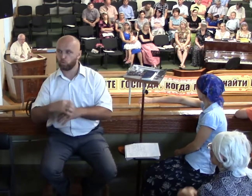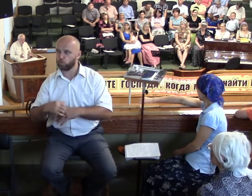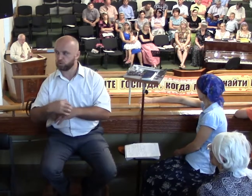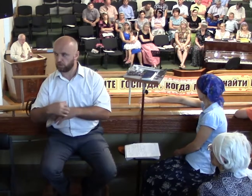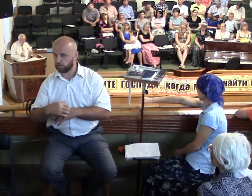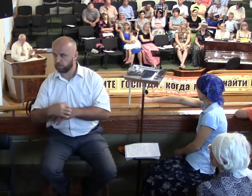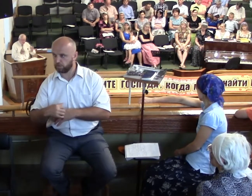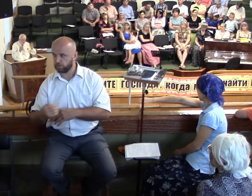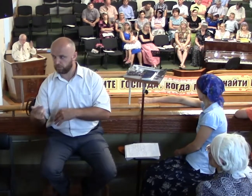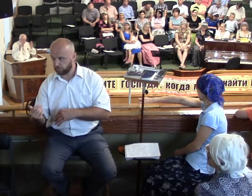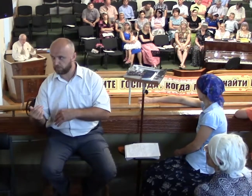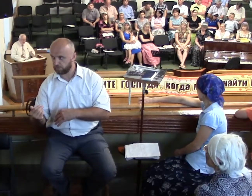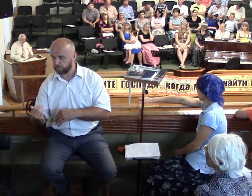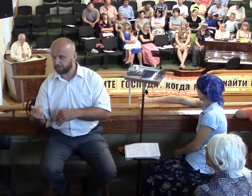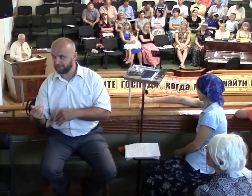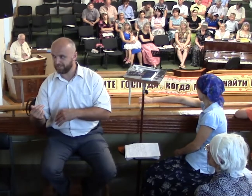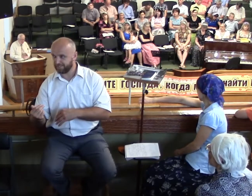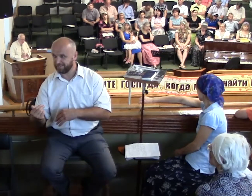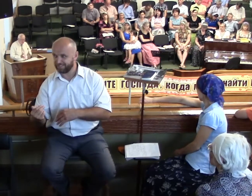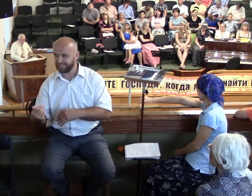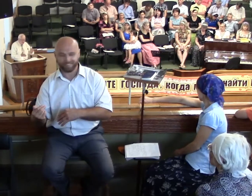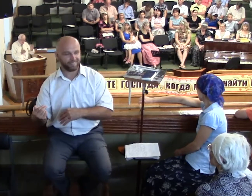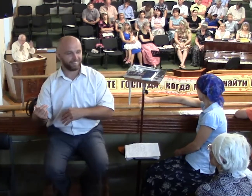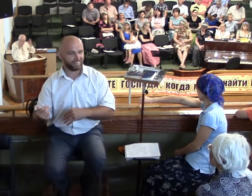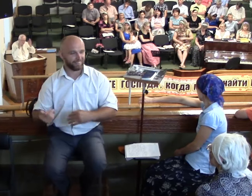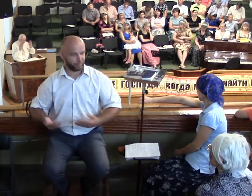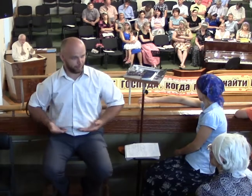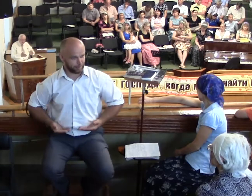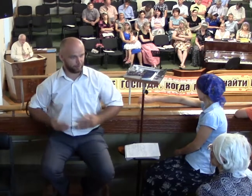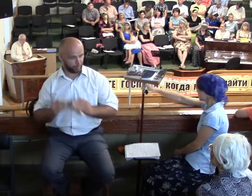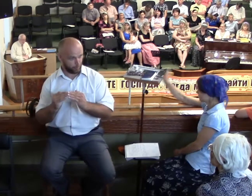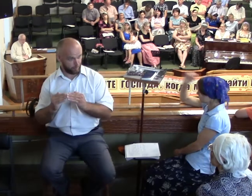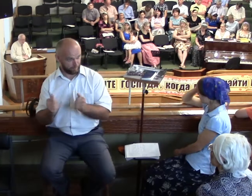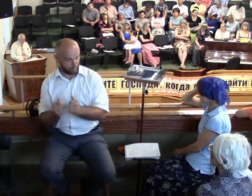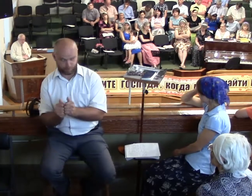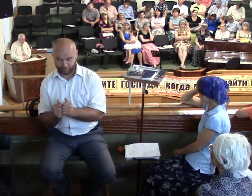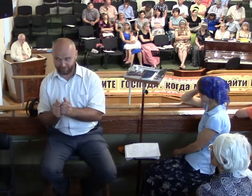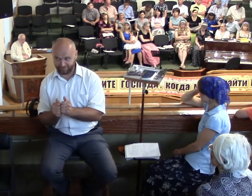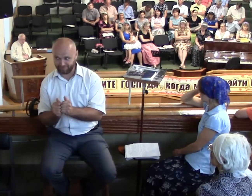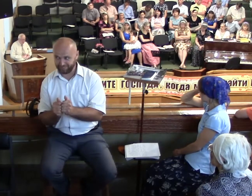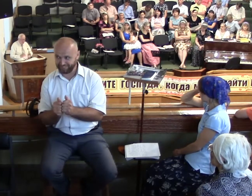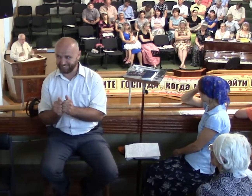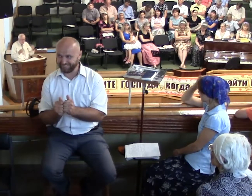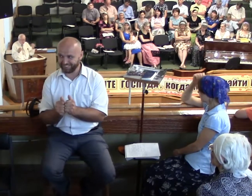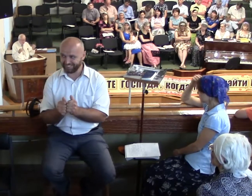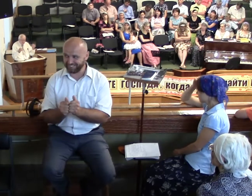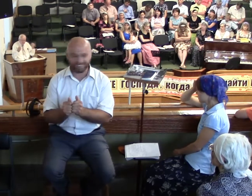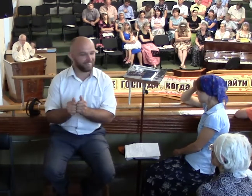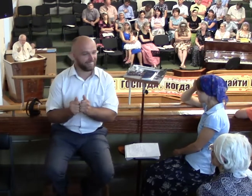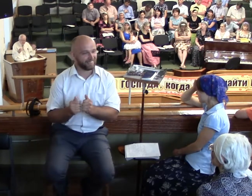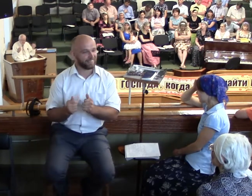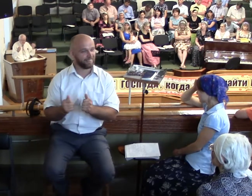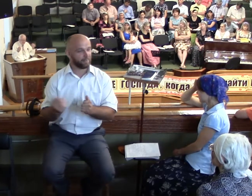терпения, постоянство в молитве, постоянство в служении Господу, оно